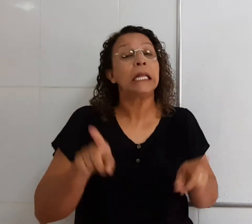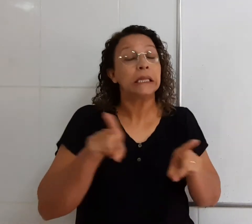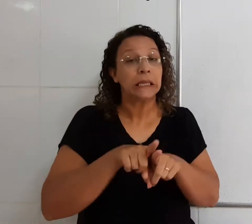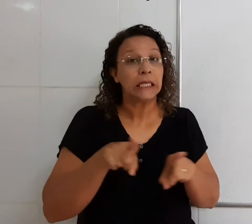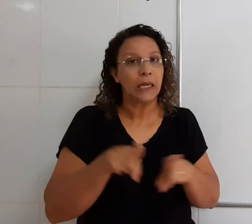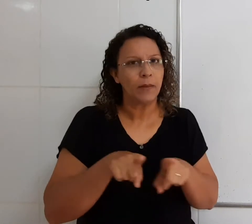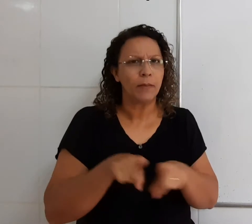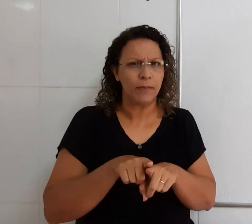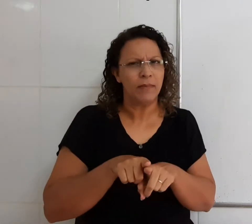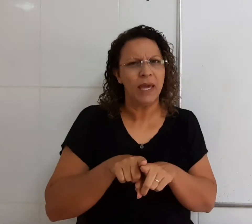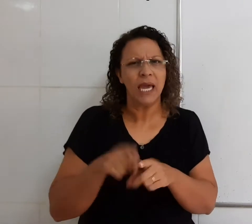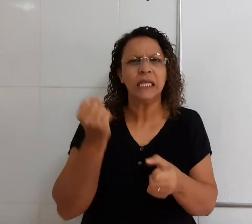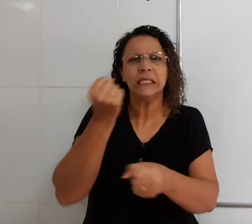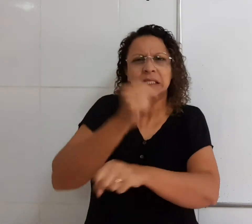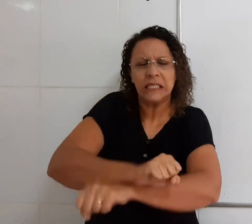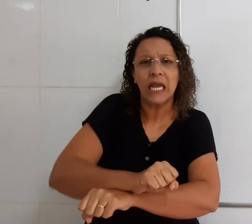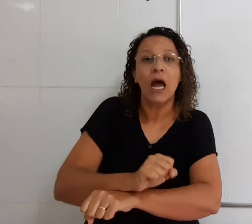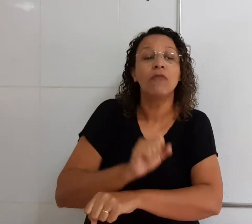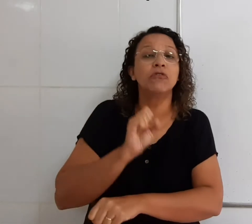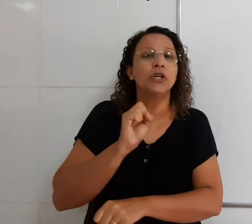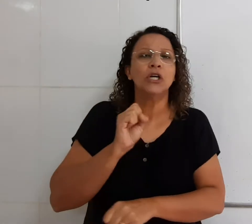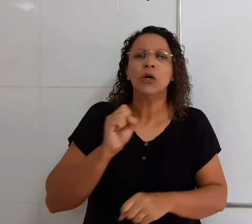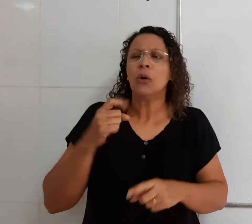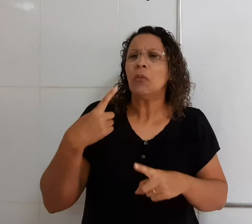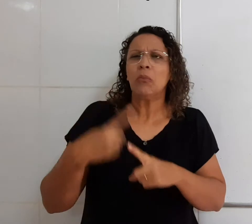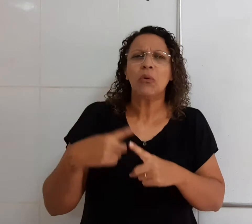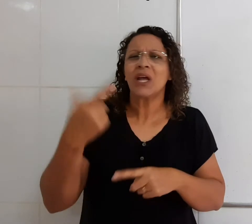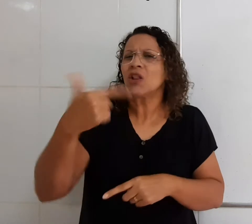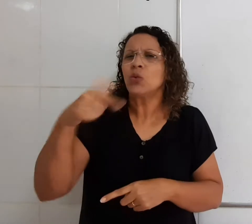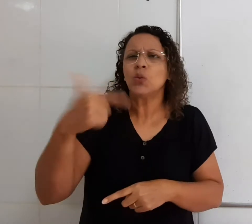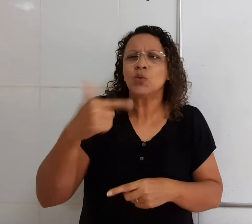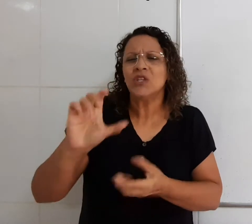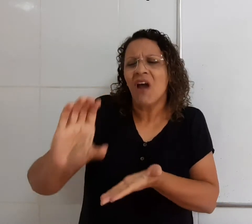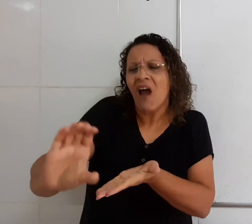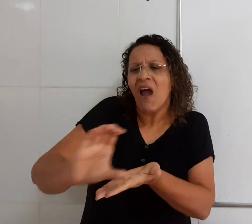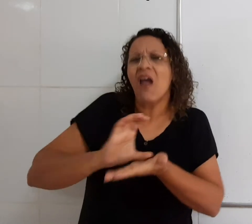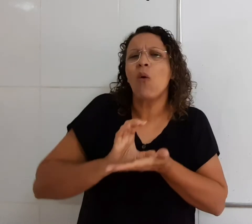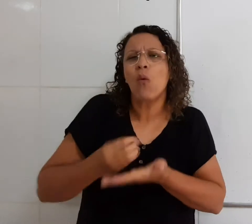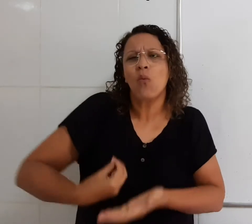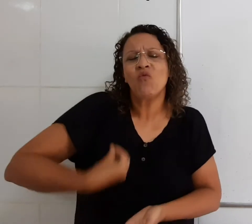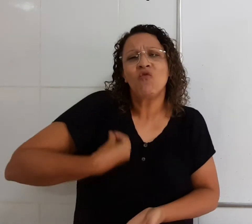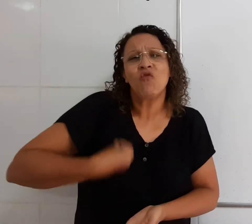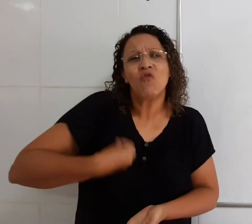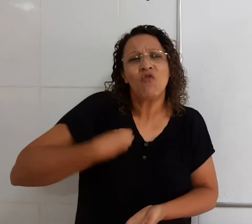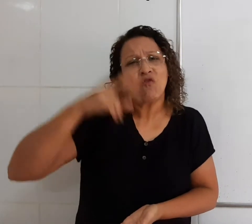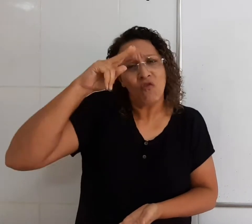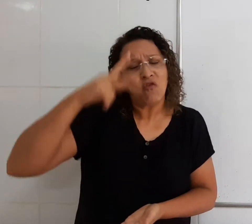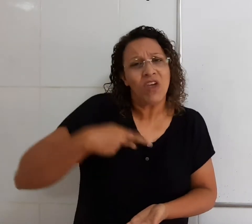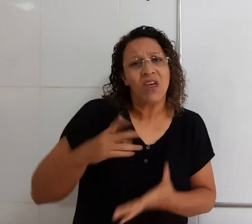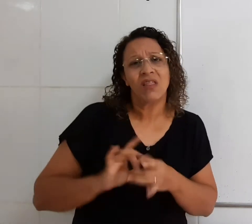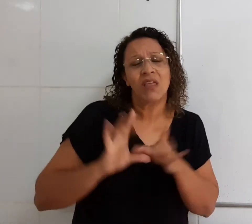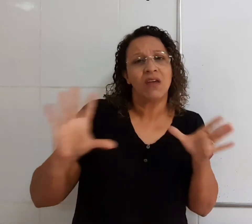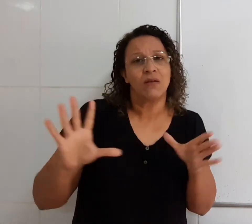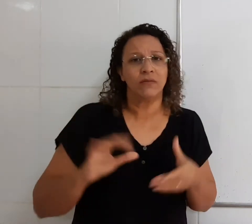poderia ser escravo por não ter recursos para sobreviver independente.